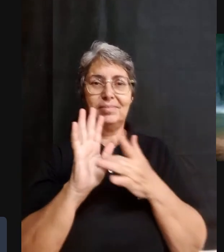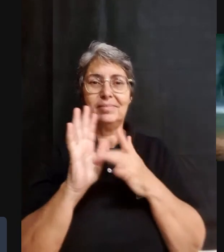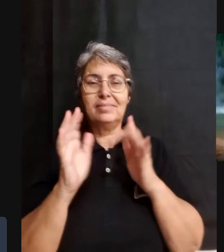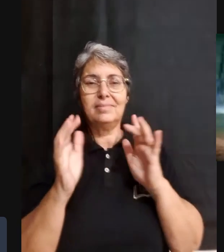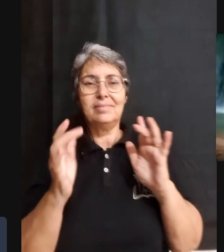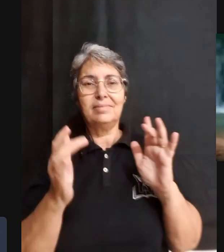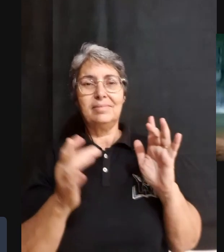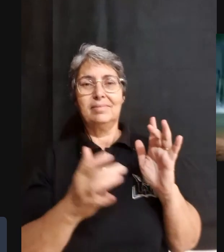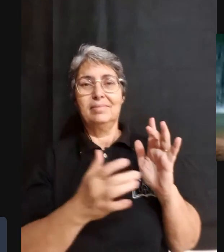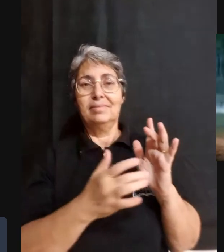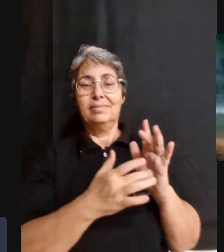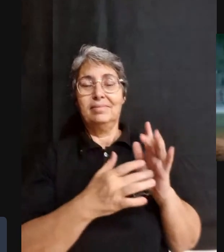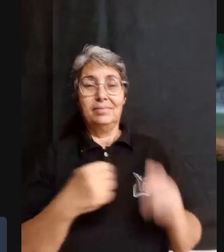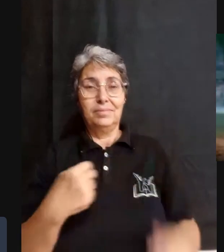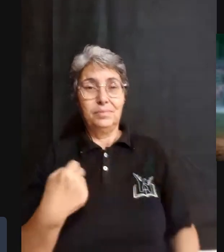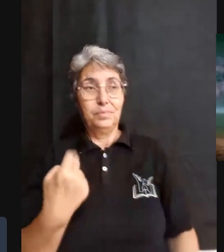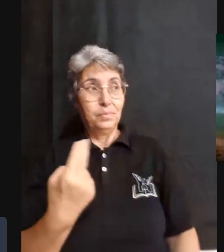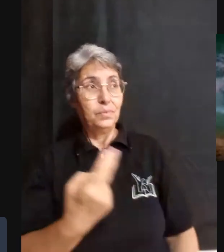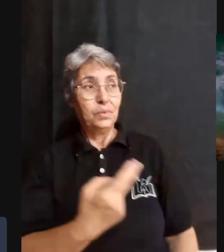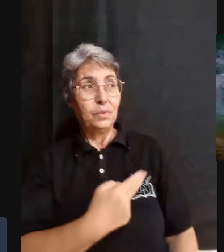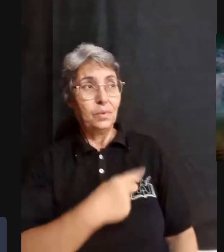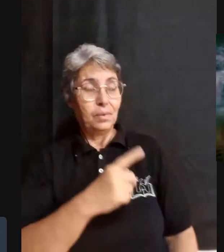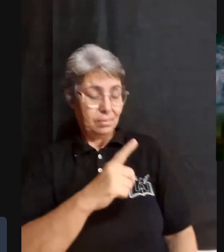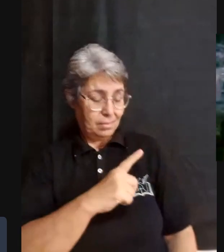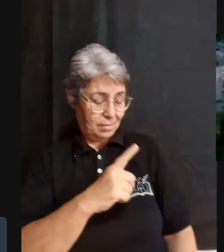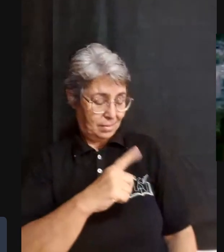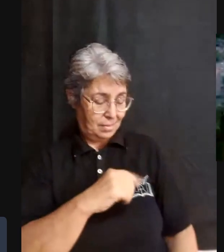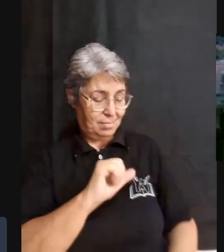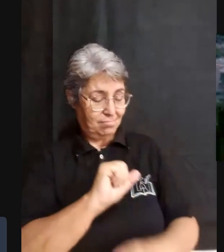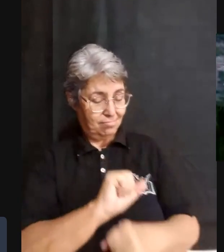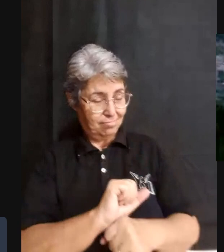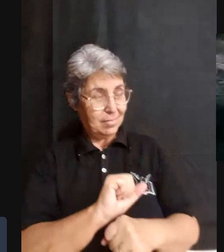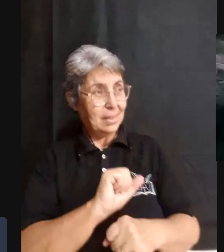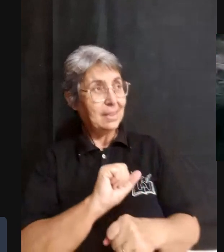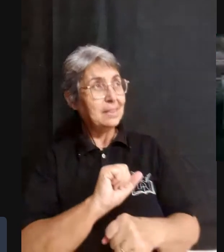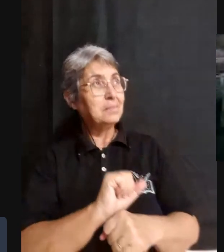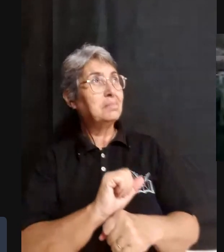esperança aqui. Ele é